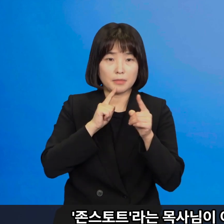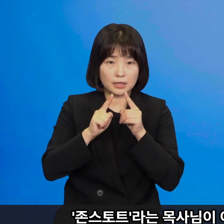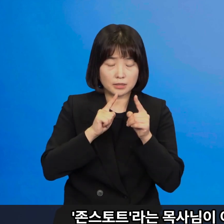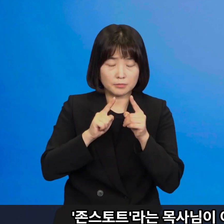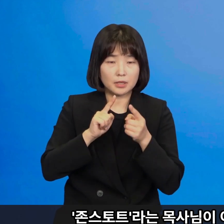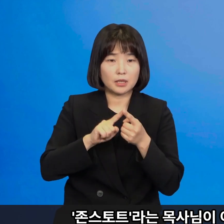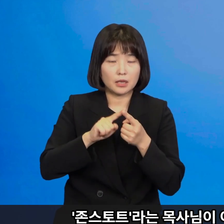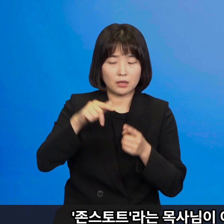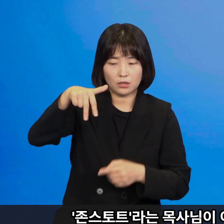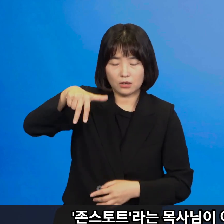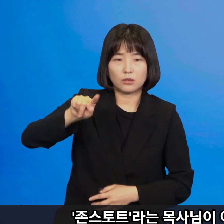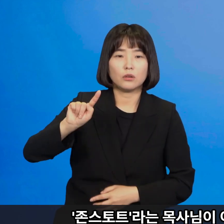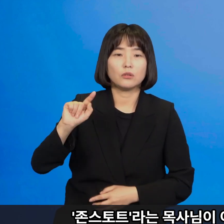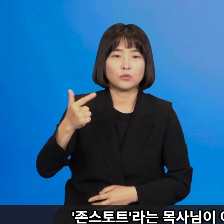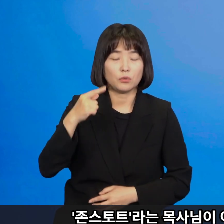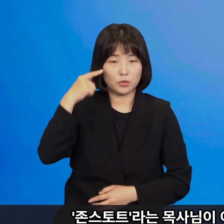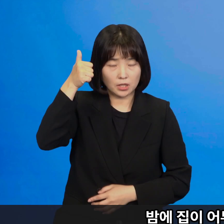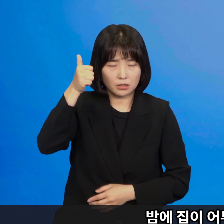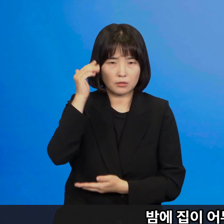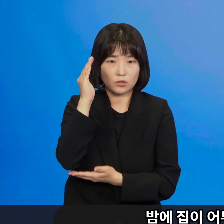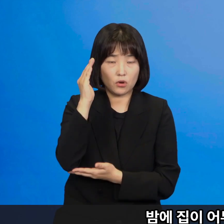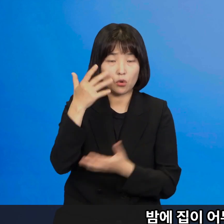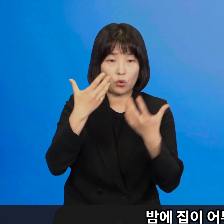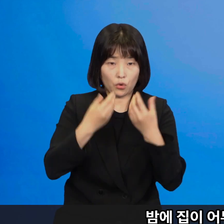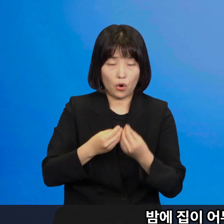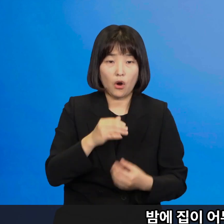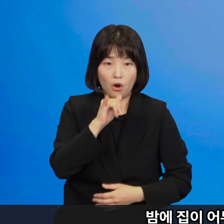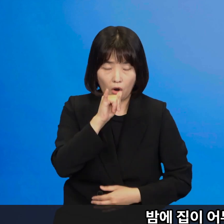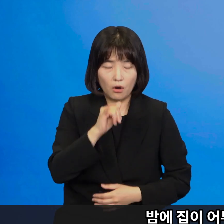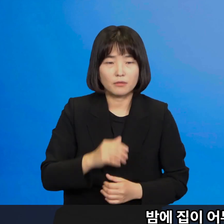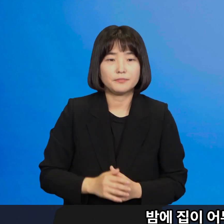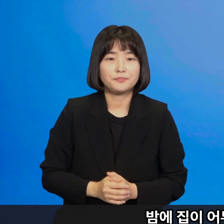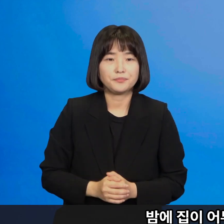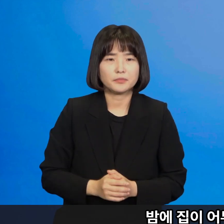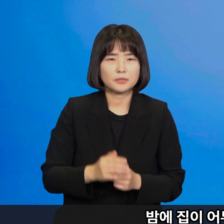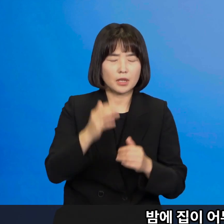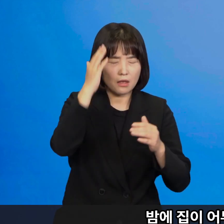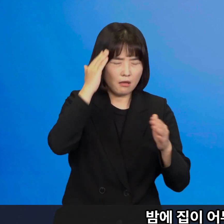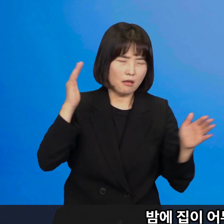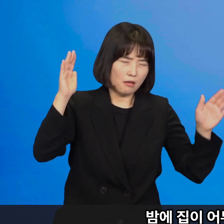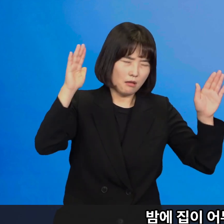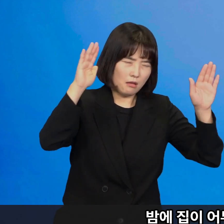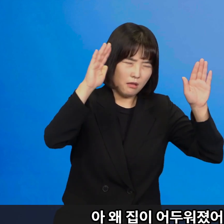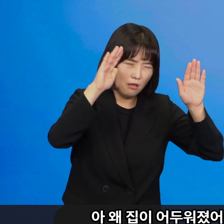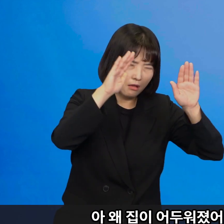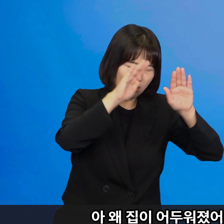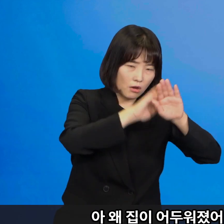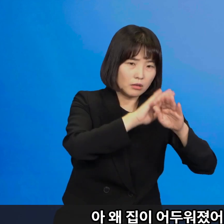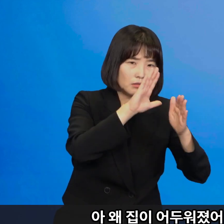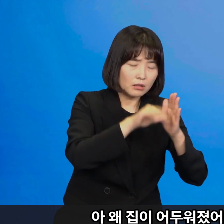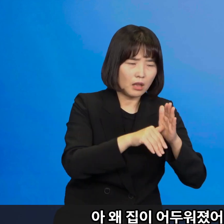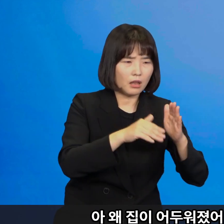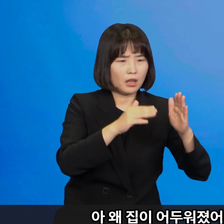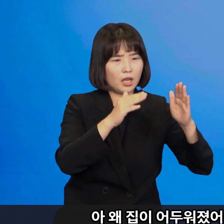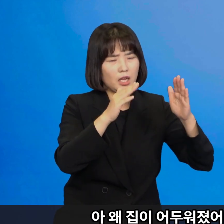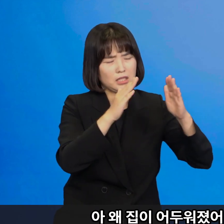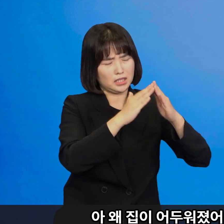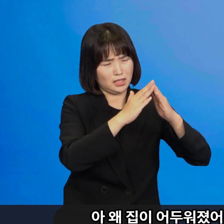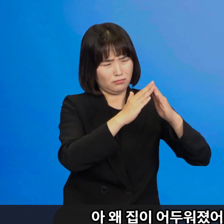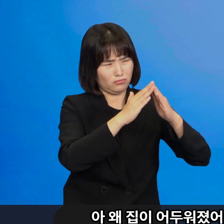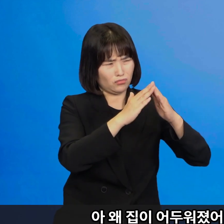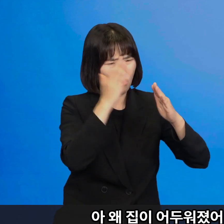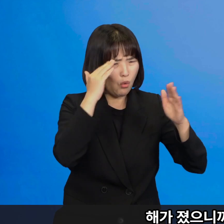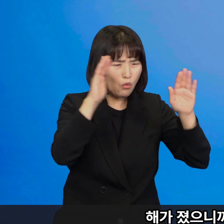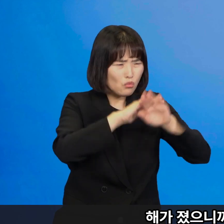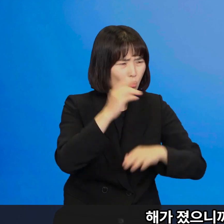존 스토트라는 목사님이 이렇게 설교한 적이 있습니다. 밤에 집이 어두워졌다고 해서 왜 집이 어두워졌어? 탓할